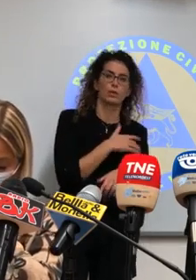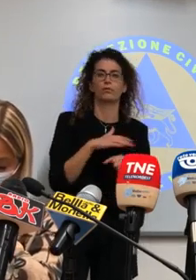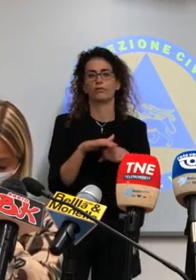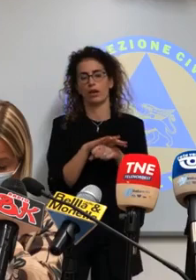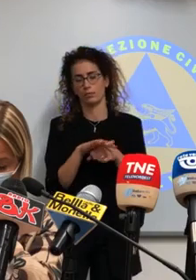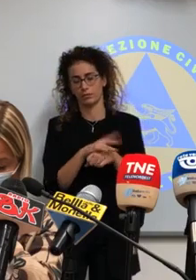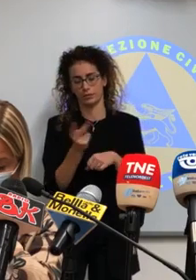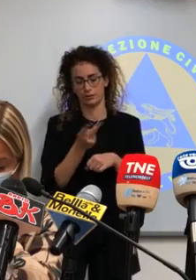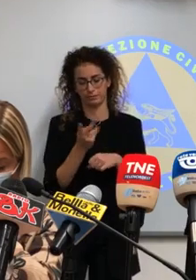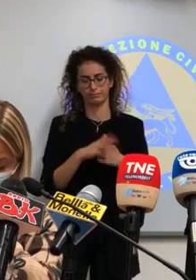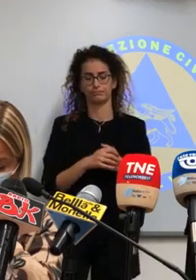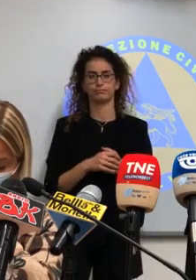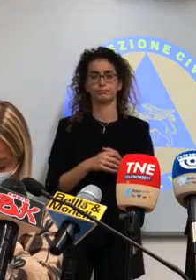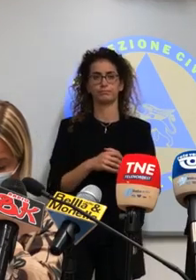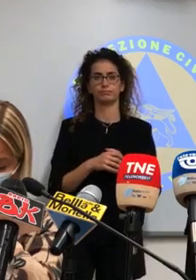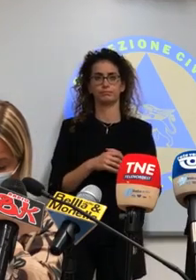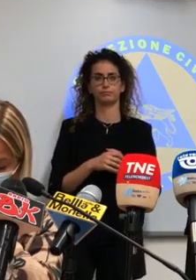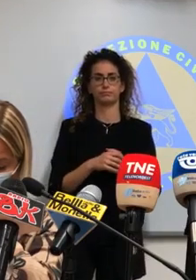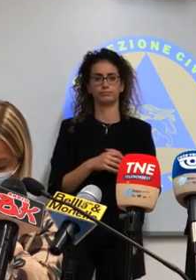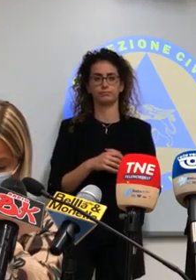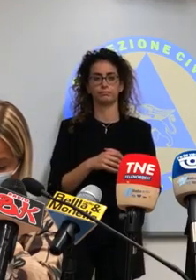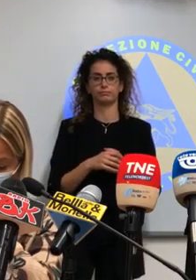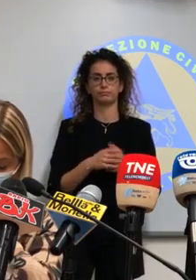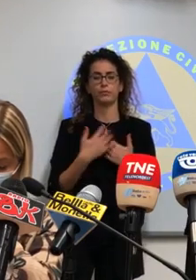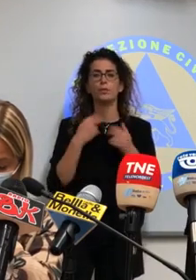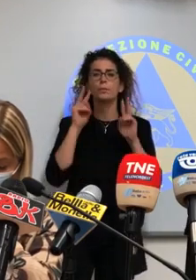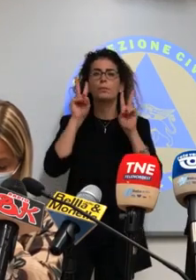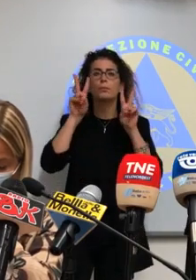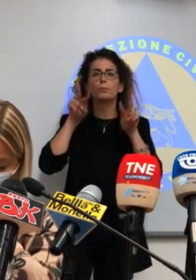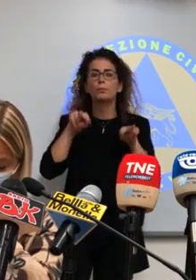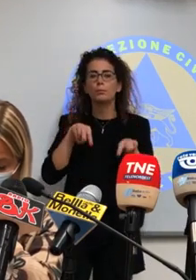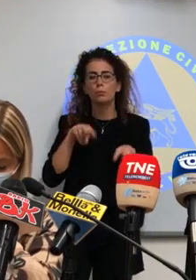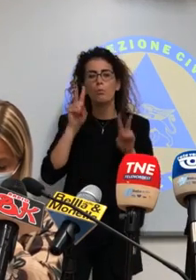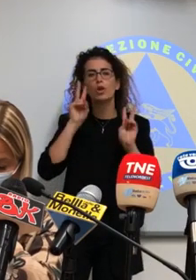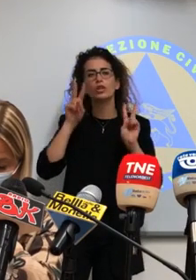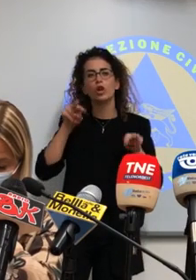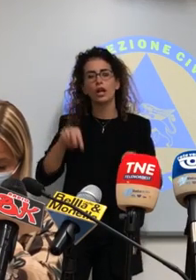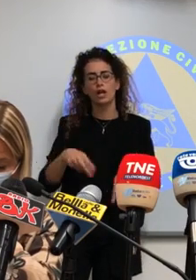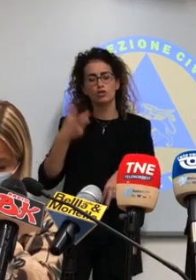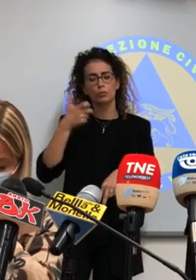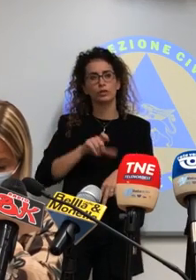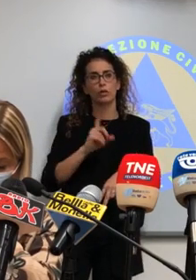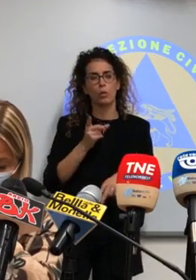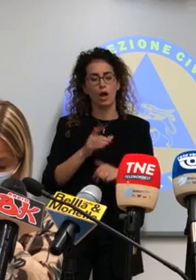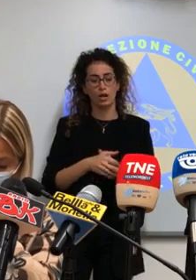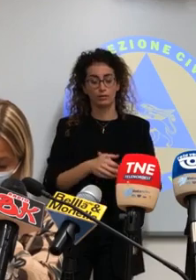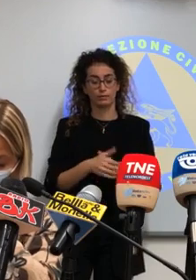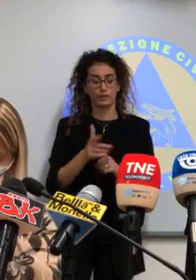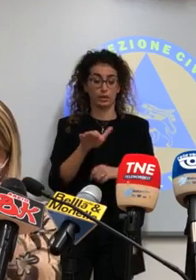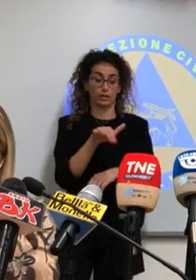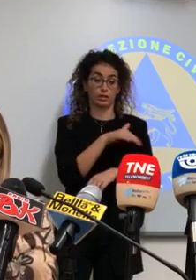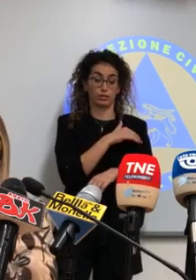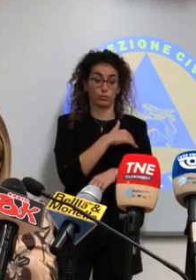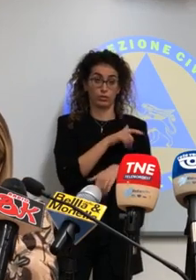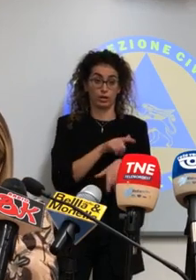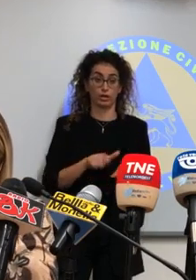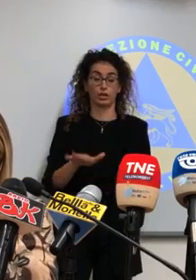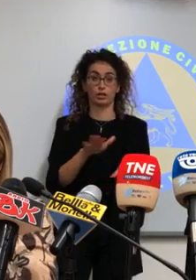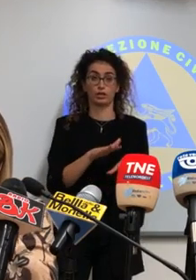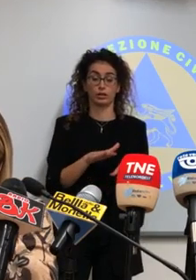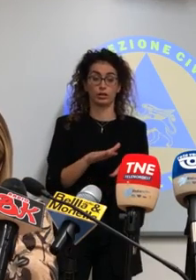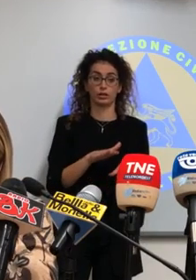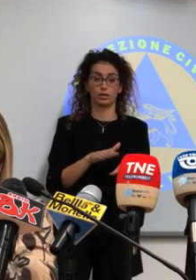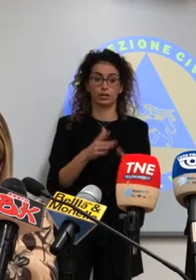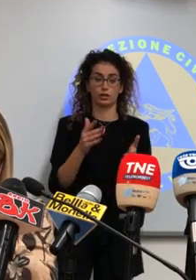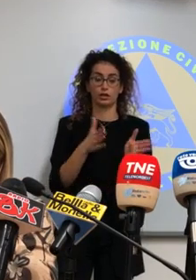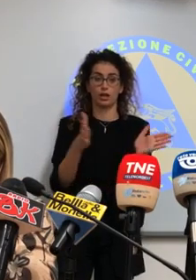famiglie stesse. Perché parliamo di monitoraggio? Perché sappiamo anche che questi ragazzi, questi bambini che